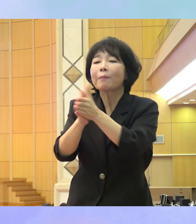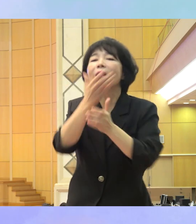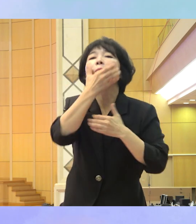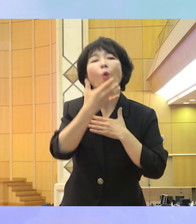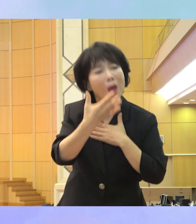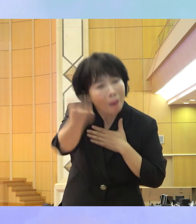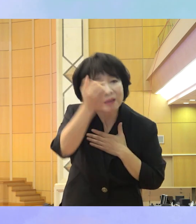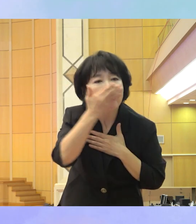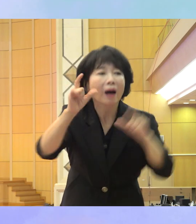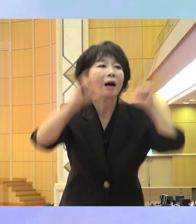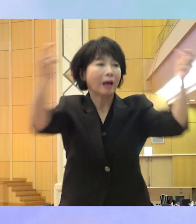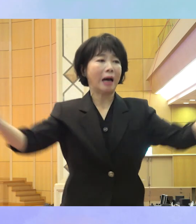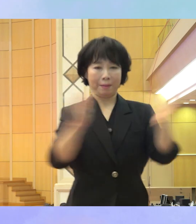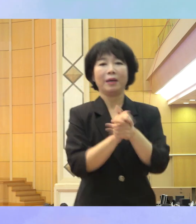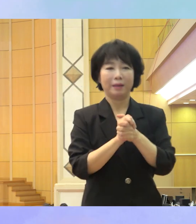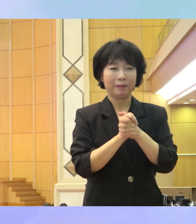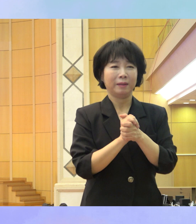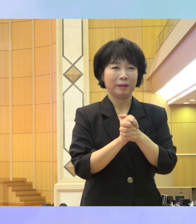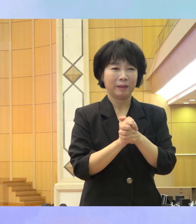받느니라.